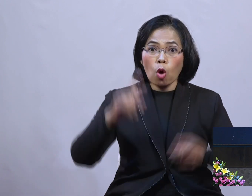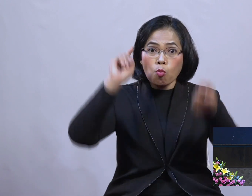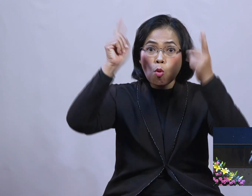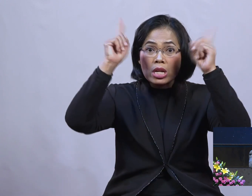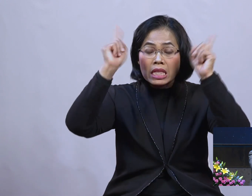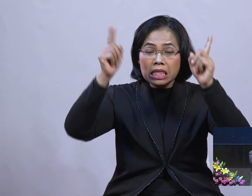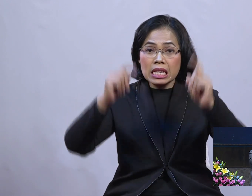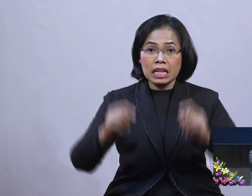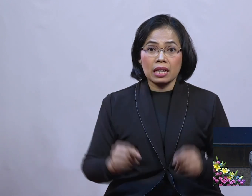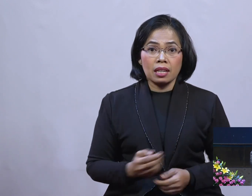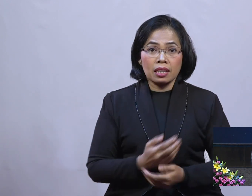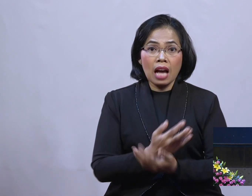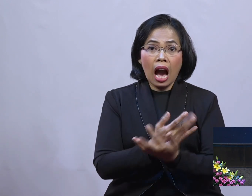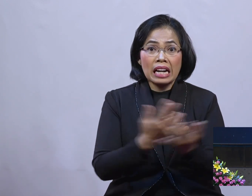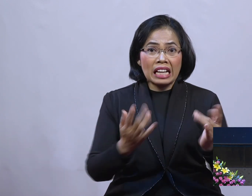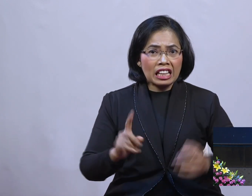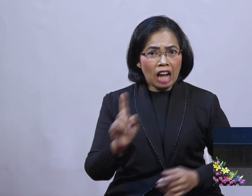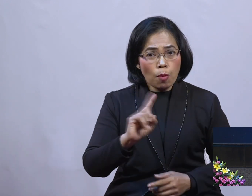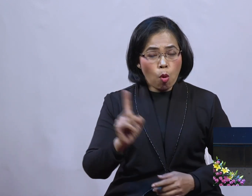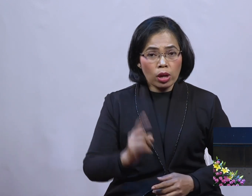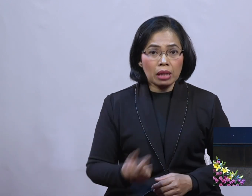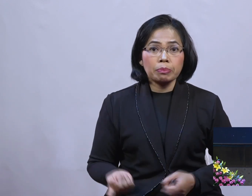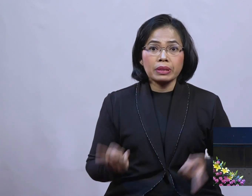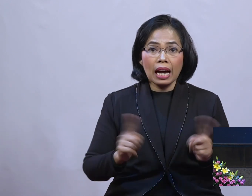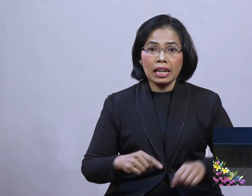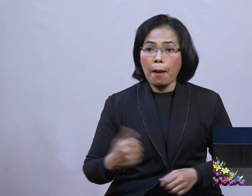rakyat yang tidak boleh jadi pelacur politik